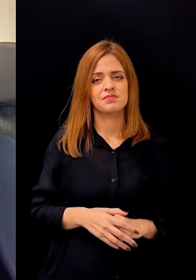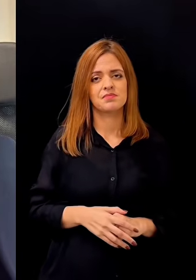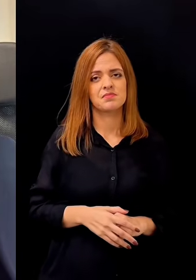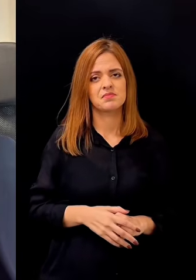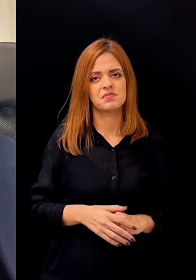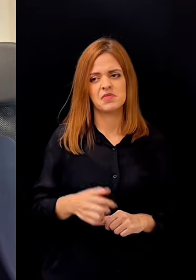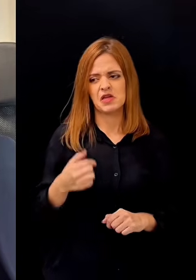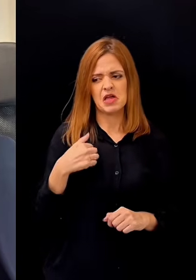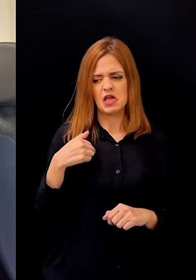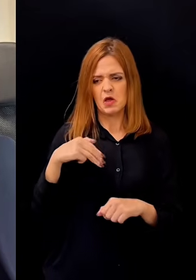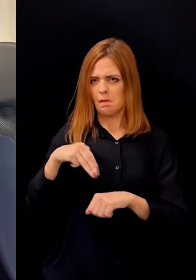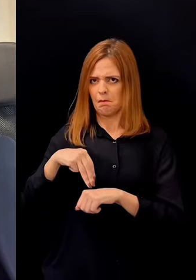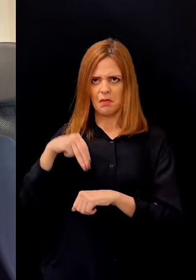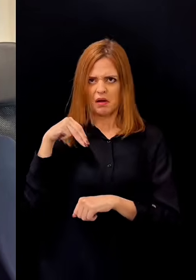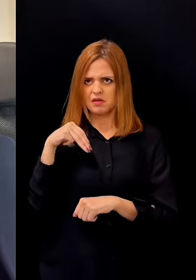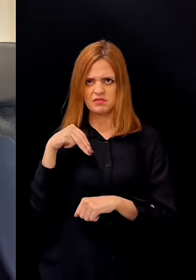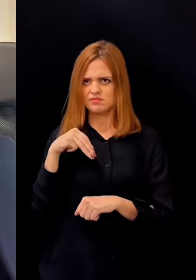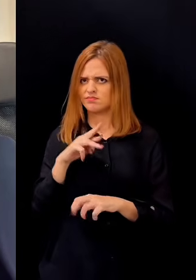Eu não sou um mestre,